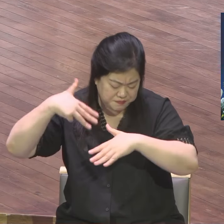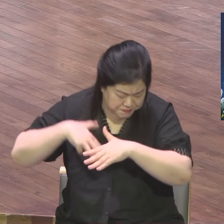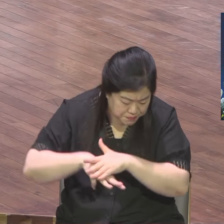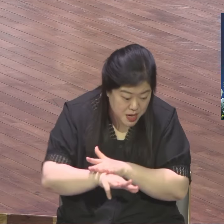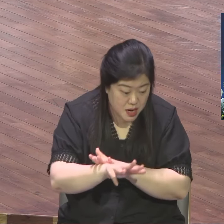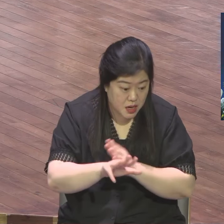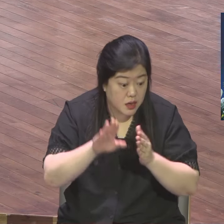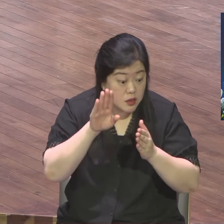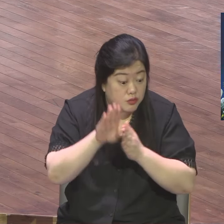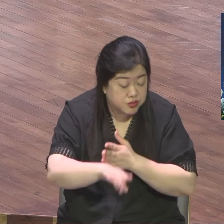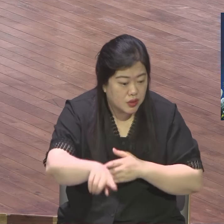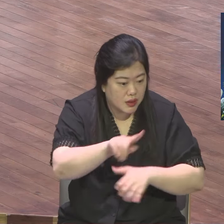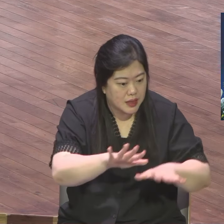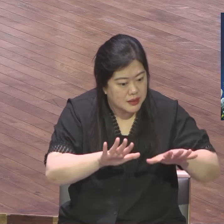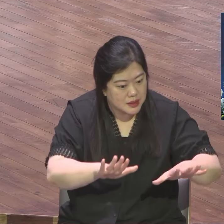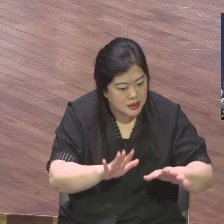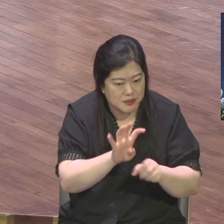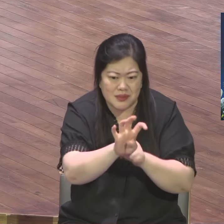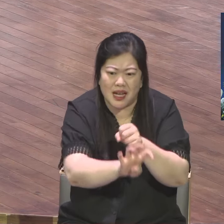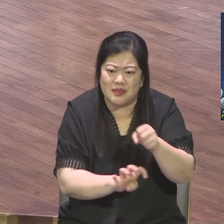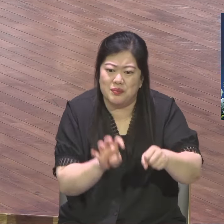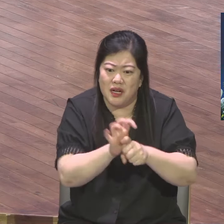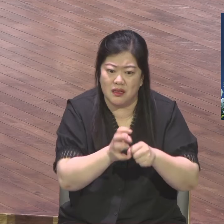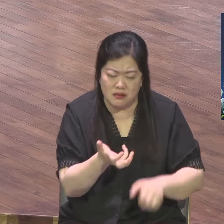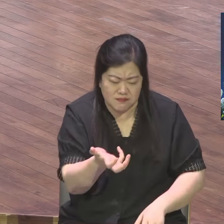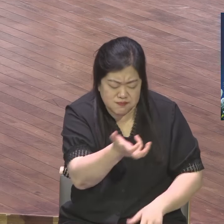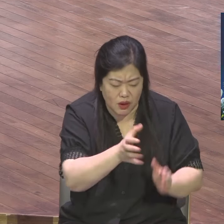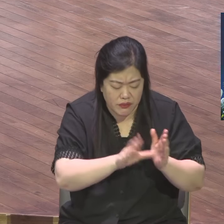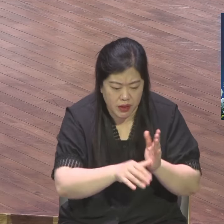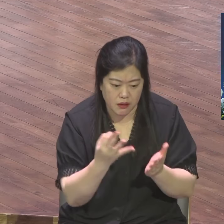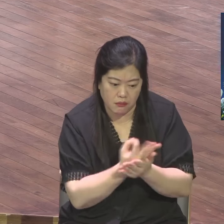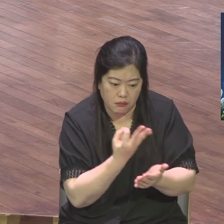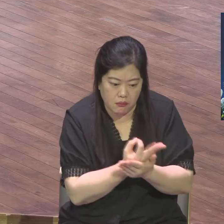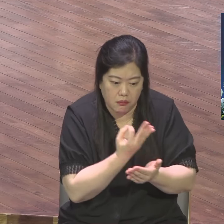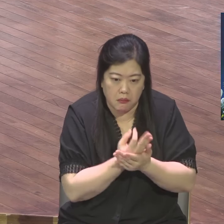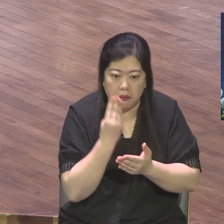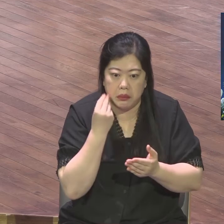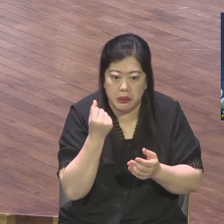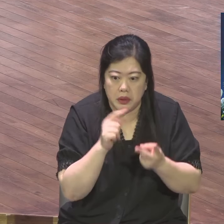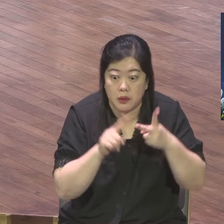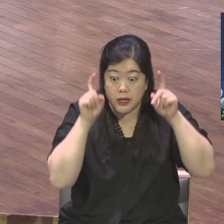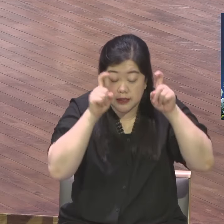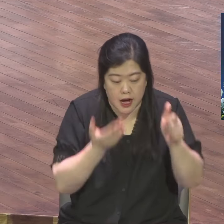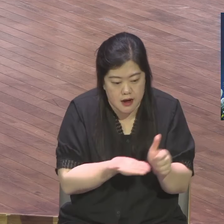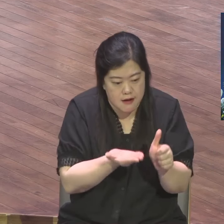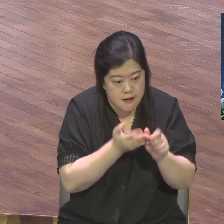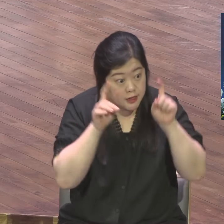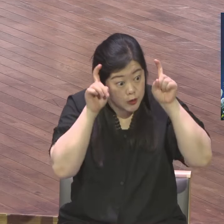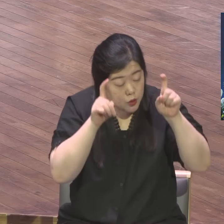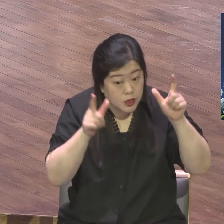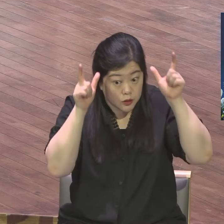참 걱정이다. 하나님 잊어버릴까 봐 걱정이다. 이 말하고 있는 거예요. 축복 받아야 되는데 저 인간이 축복